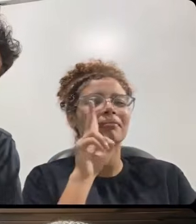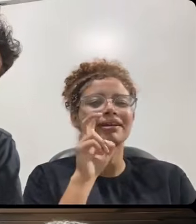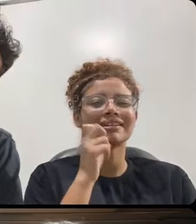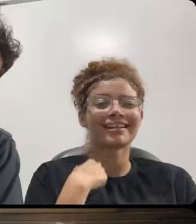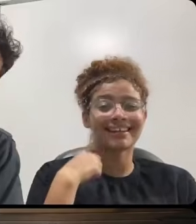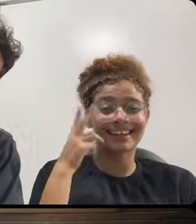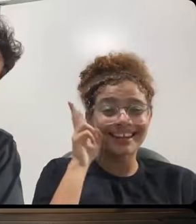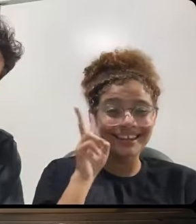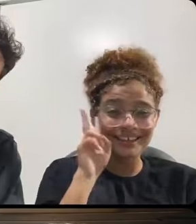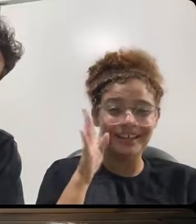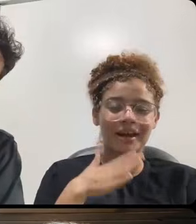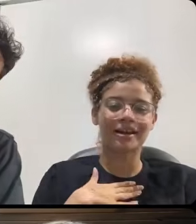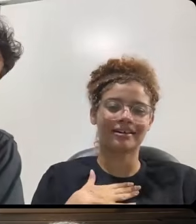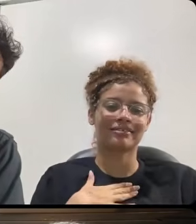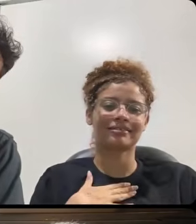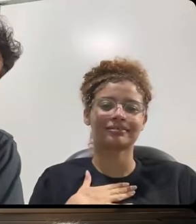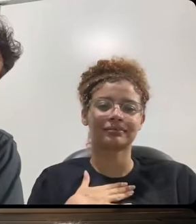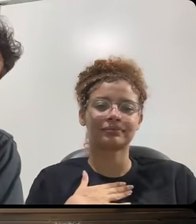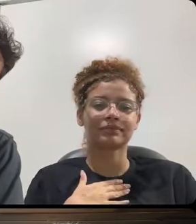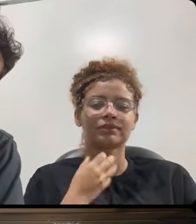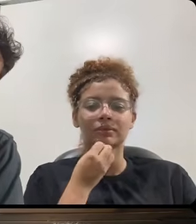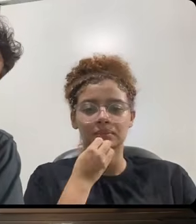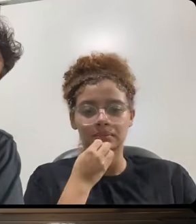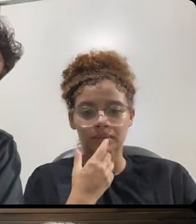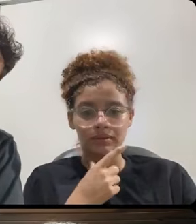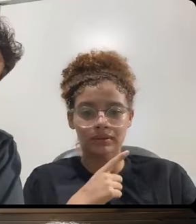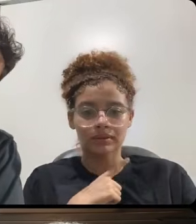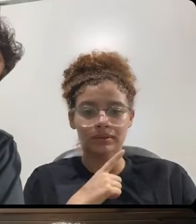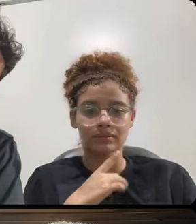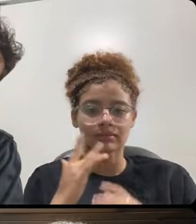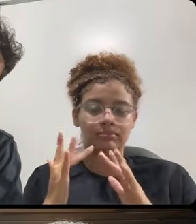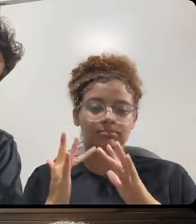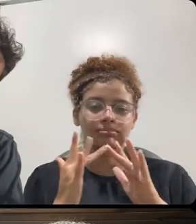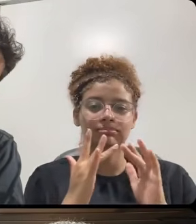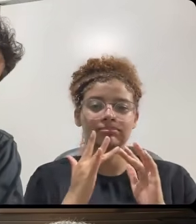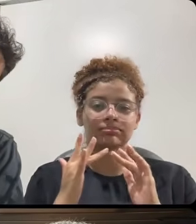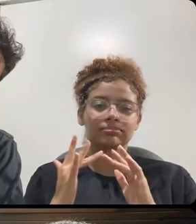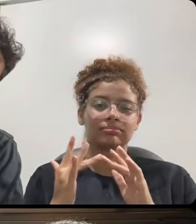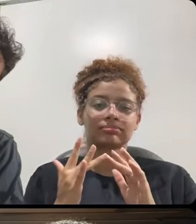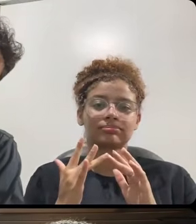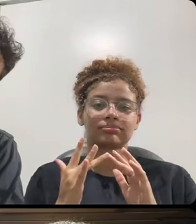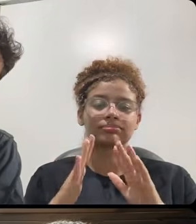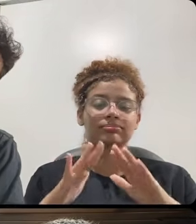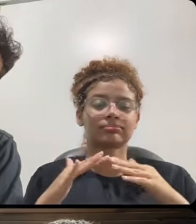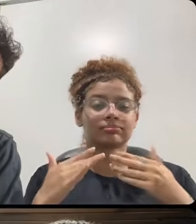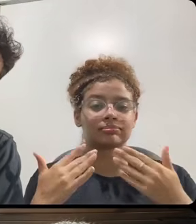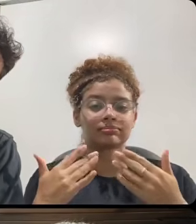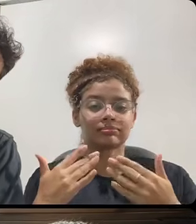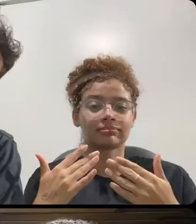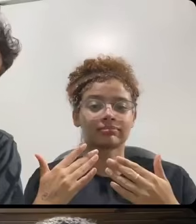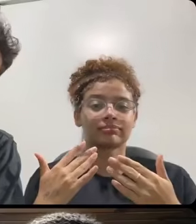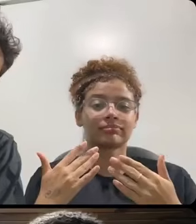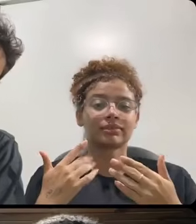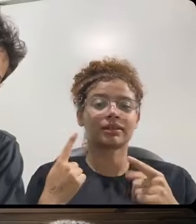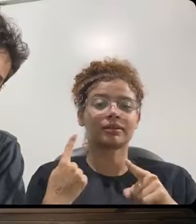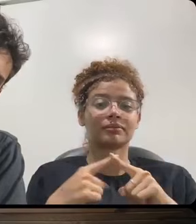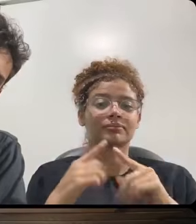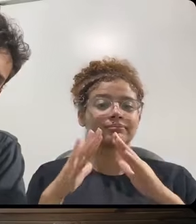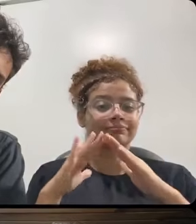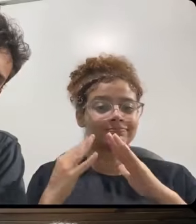pessoa, eles sabem quem eu sou, né? E foi muito bom, né, a gente aprender que a igreja tem que